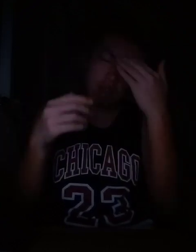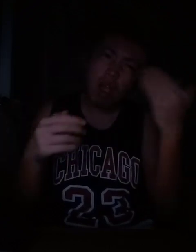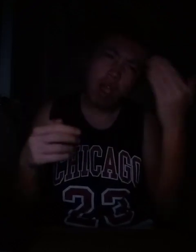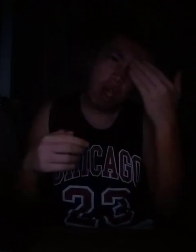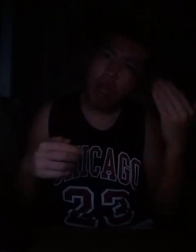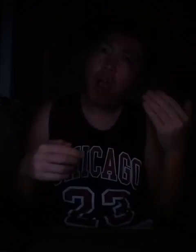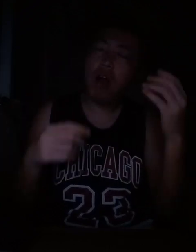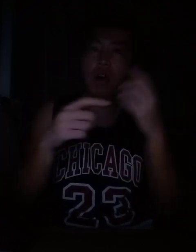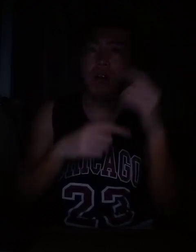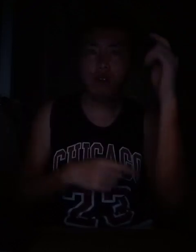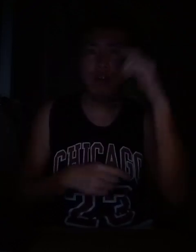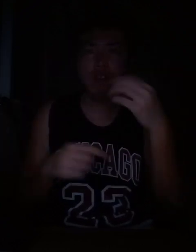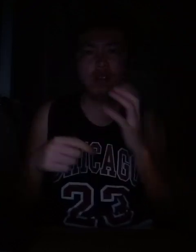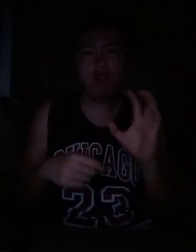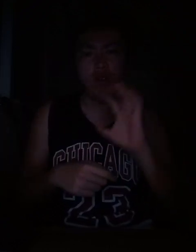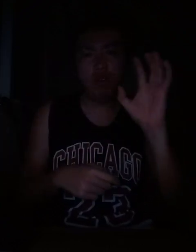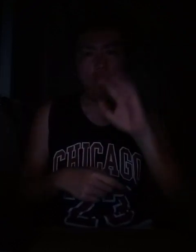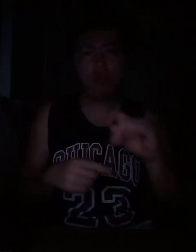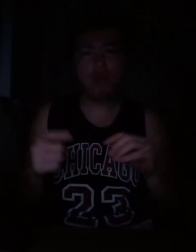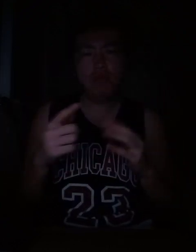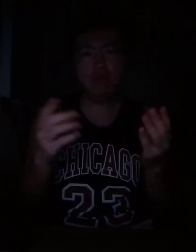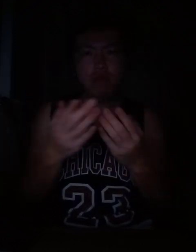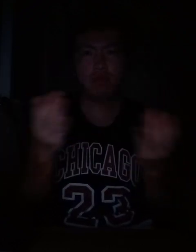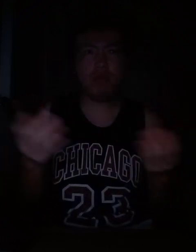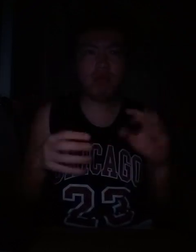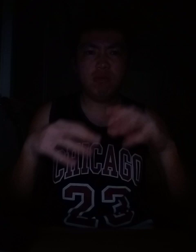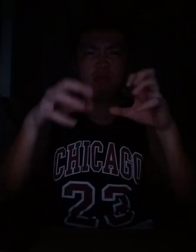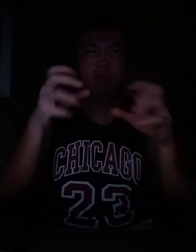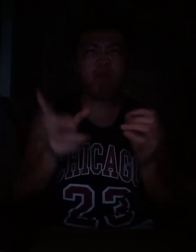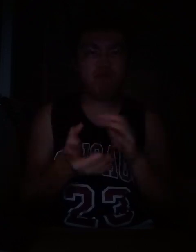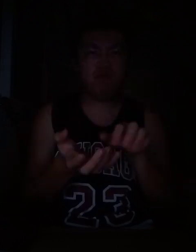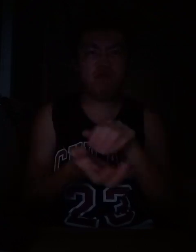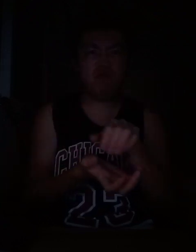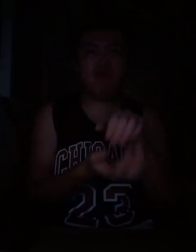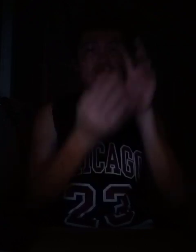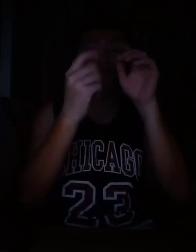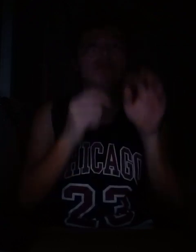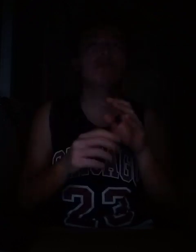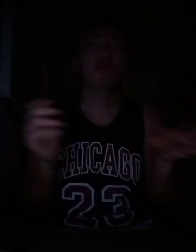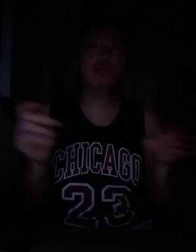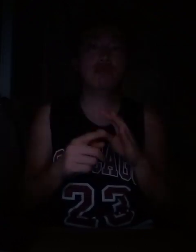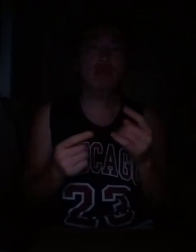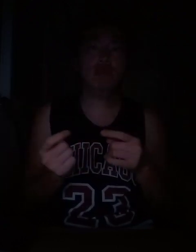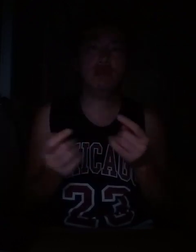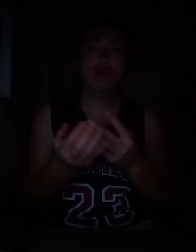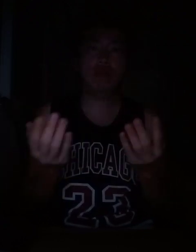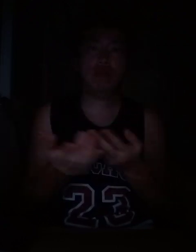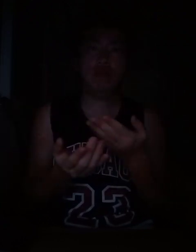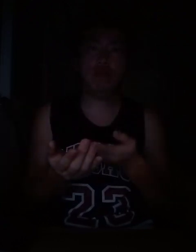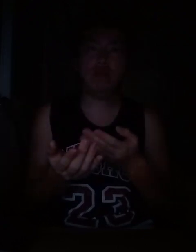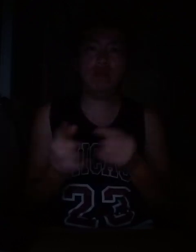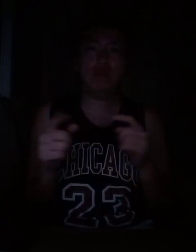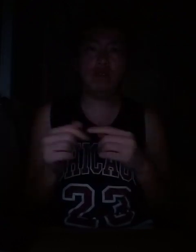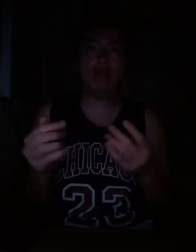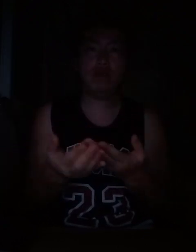곳인데 태풍으로 그동안의 복구 노력이 물거품이 될까 봐 주민들이 전전긍긍하고 있습니다. 오송 상황은 김다로 기자가